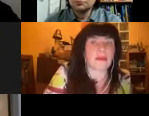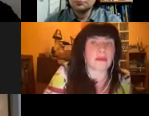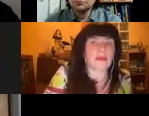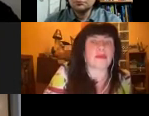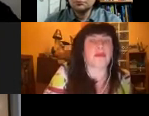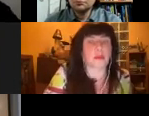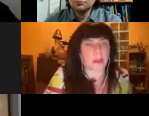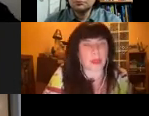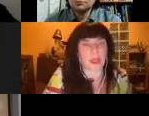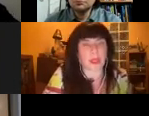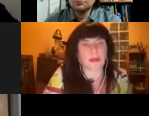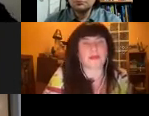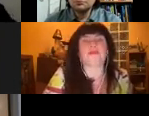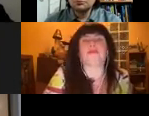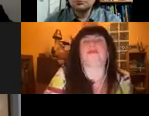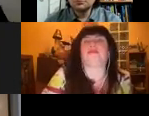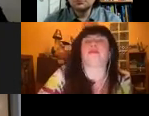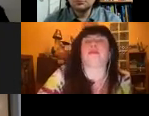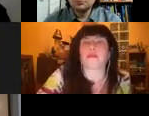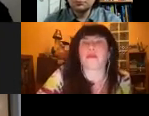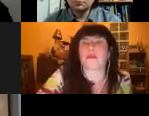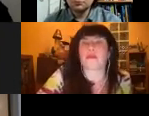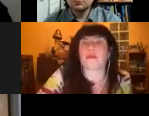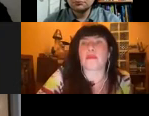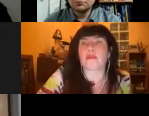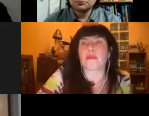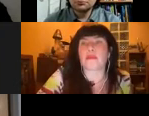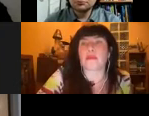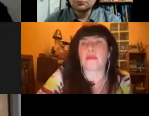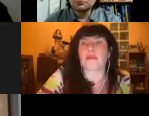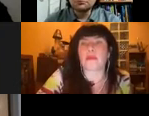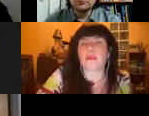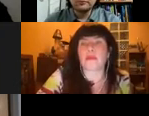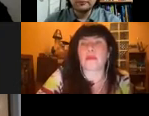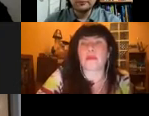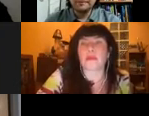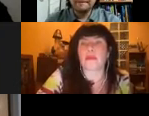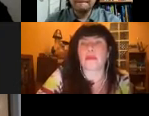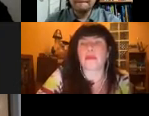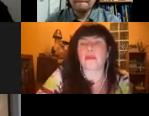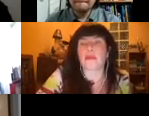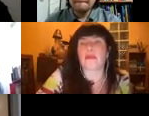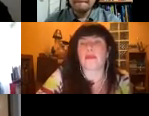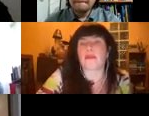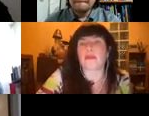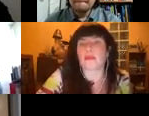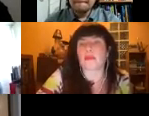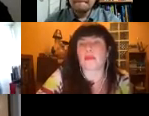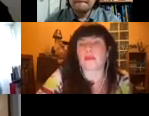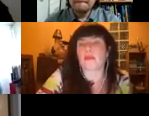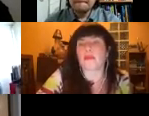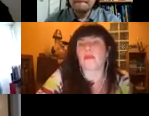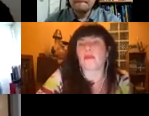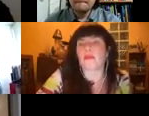manuales, pero nos centramos, como veníamos entonces, en la idea verbal, ¿no? La idea verbal, que era cómo se construía una